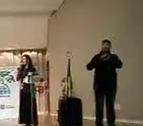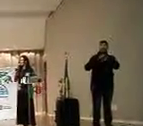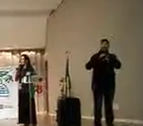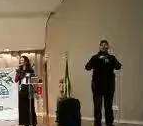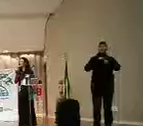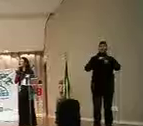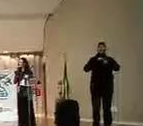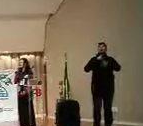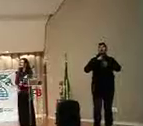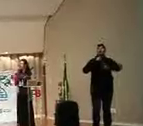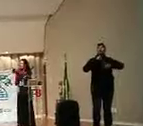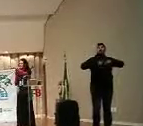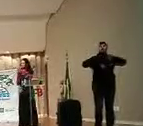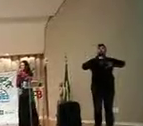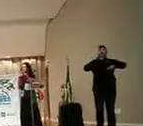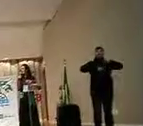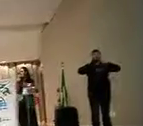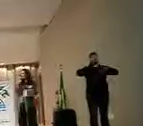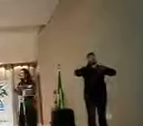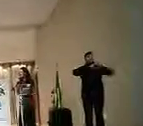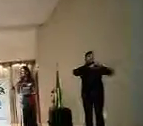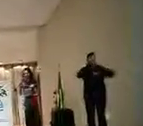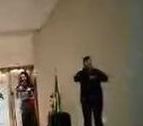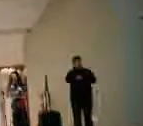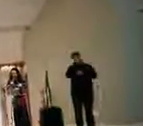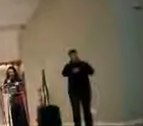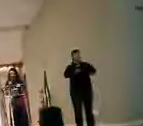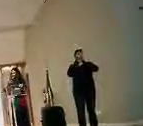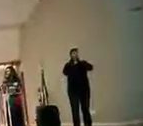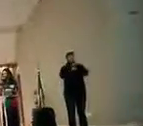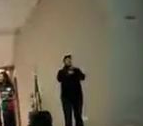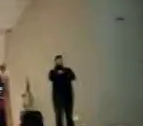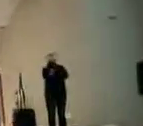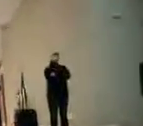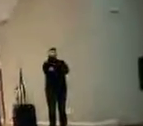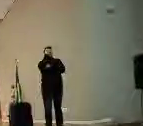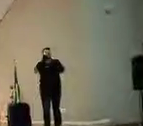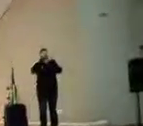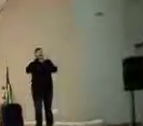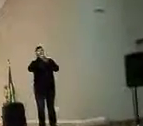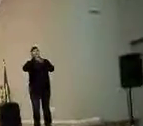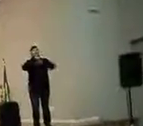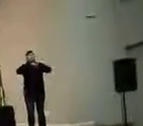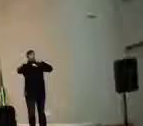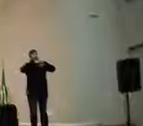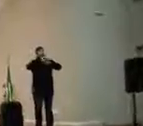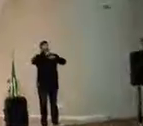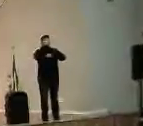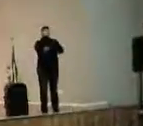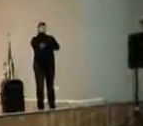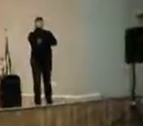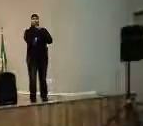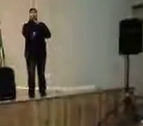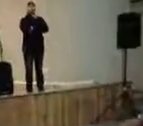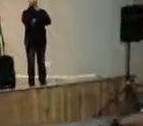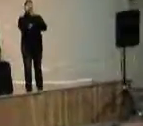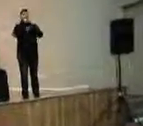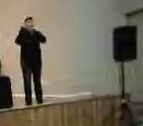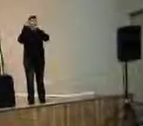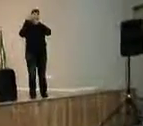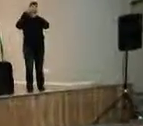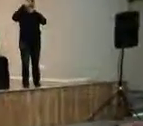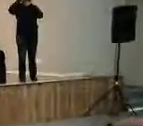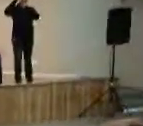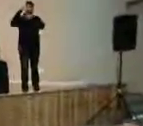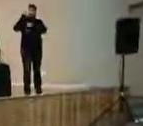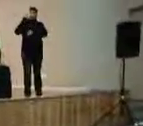materiais reciclados. Depois, quem quiser procurar eles para saber melhor desse trabalho, é um trabalho muito bonito. Parabéns e